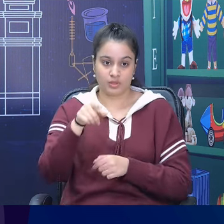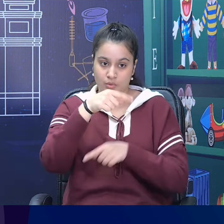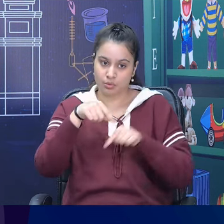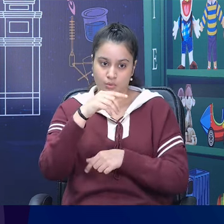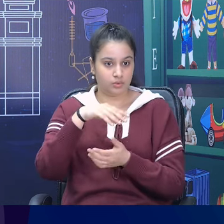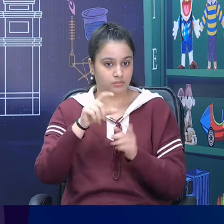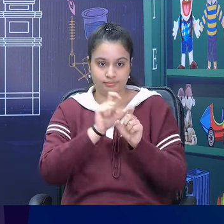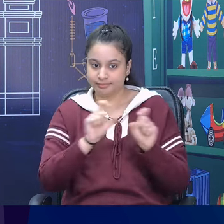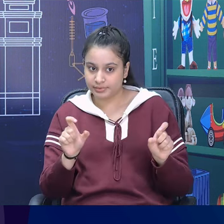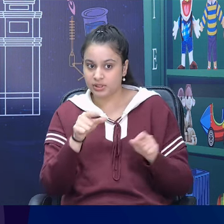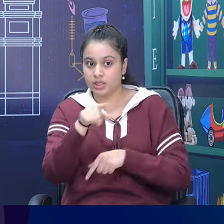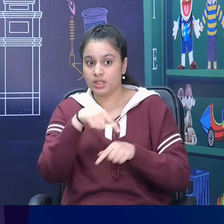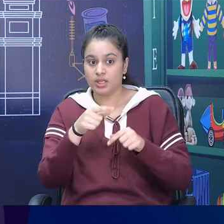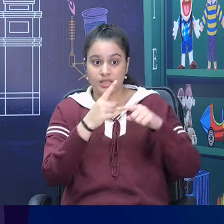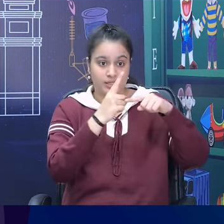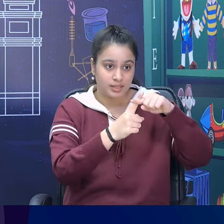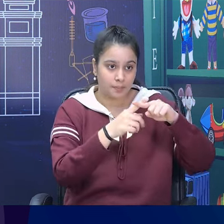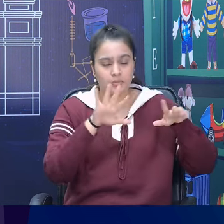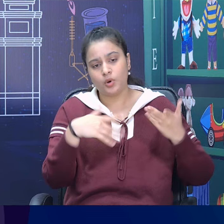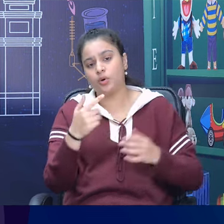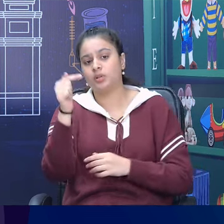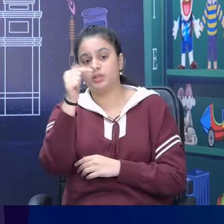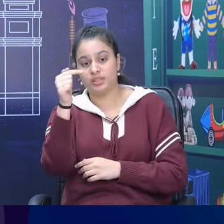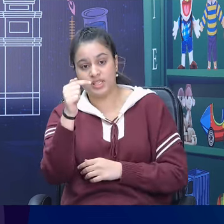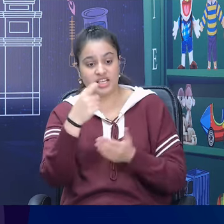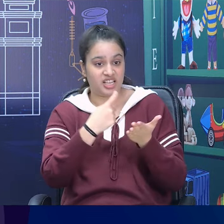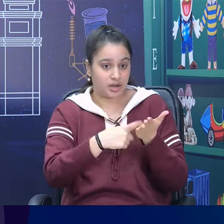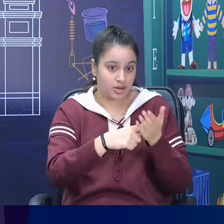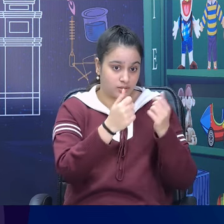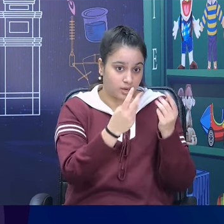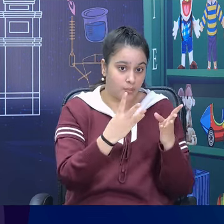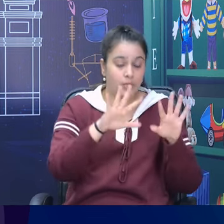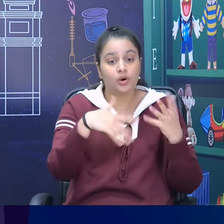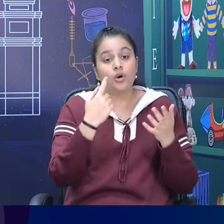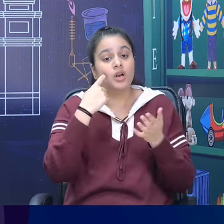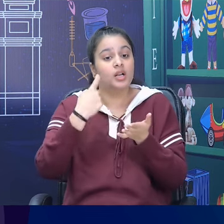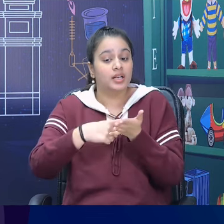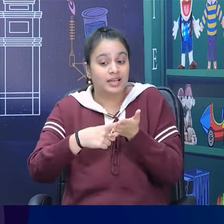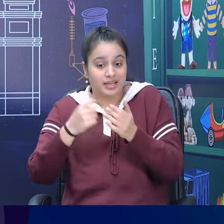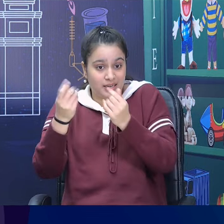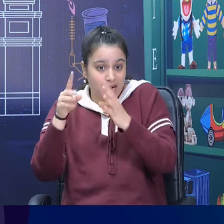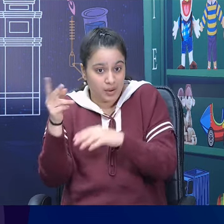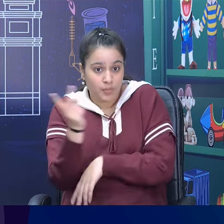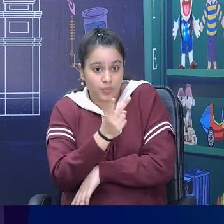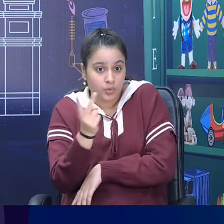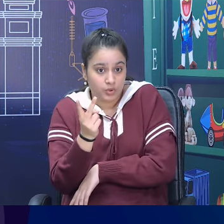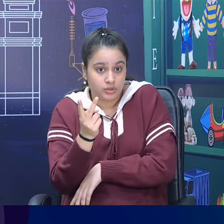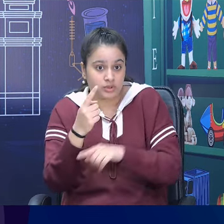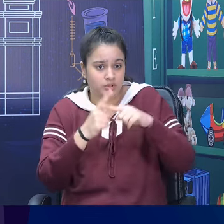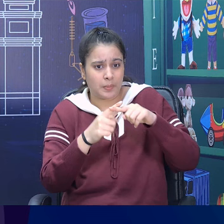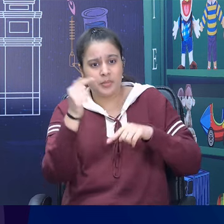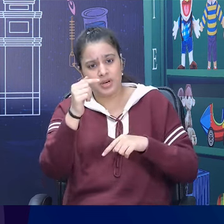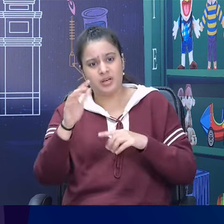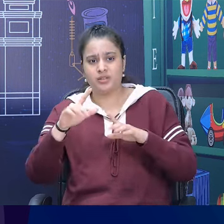क्लियर होगी कि जब भी हम सम और डिफरेंस करते हैं किसी रेशनल और इरेशनल नंबर का तो हमें हमेशा इरेशनल नंबर ही प्राप्त होता है